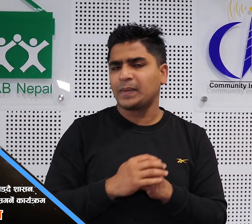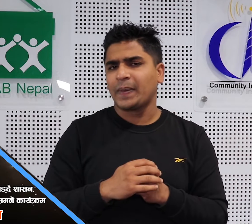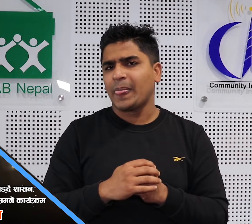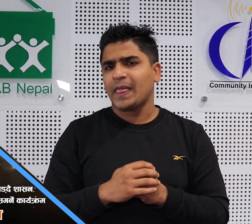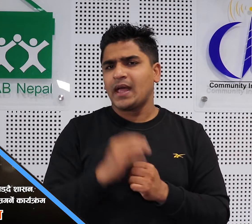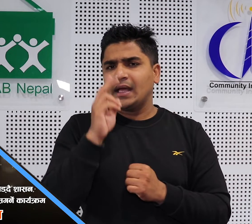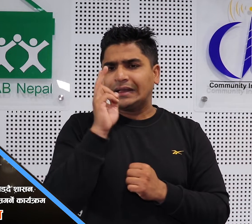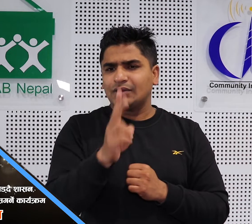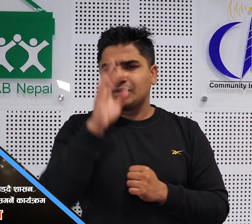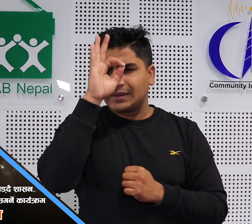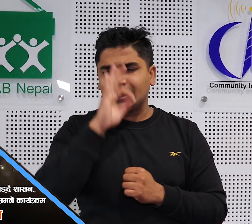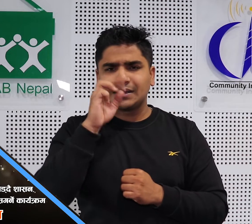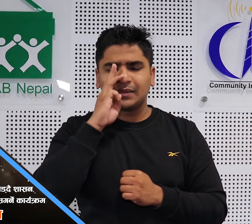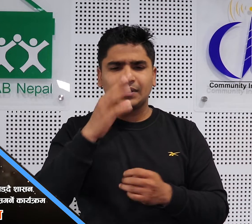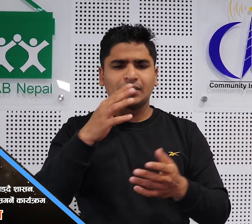यसको खासमा चाहिँ संघीय तहमा